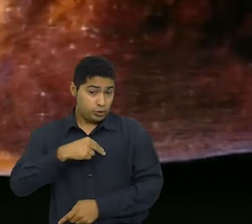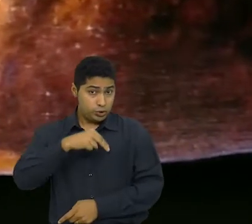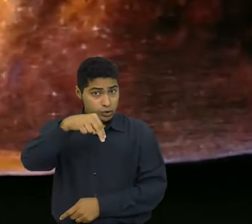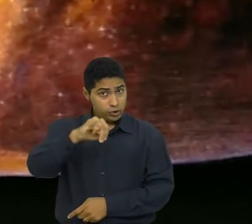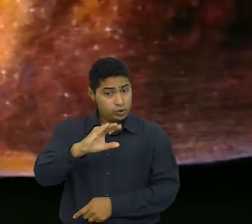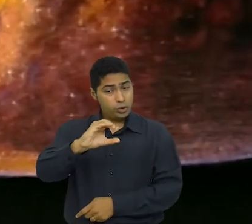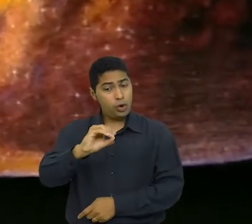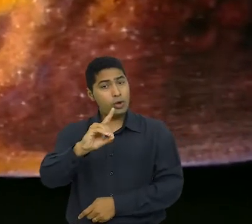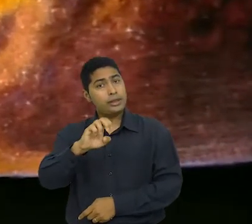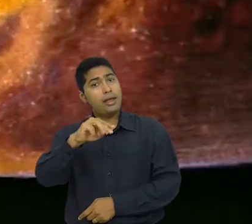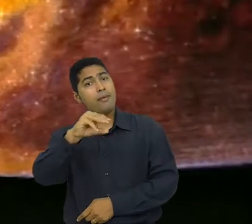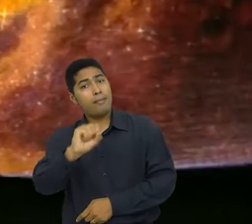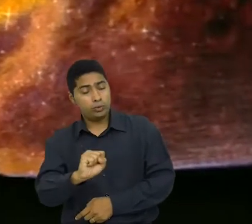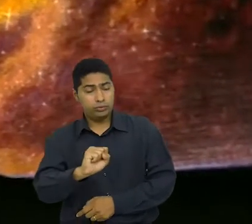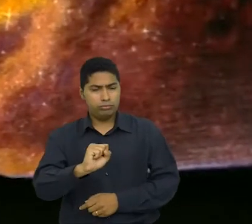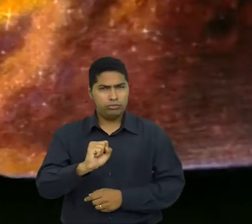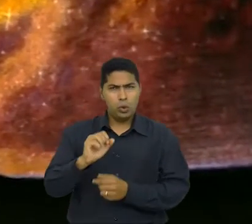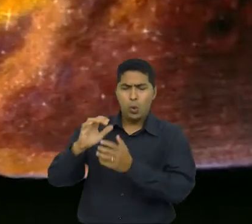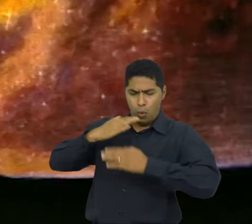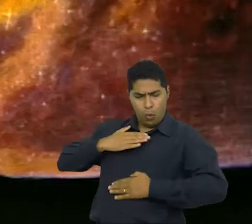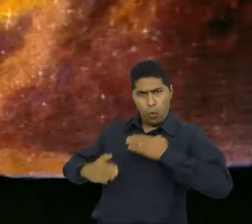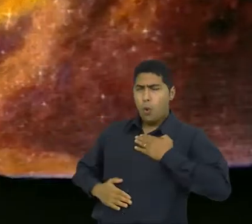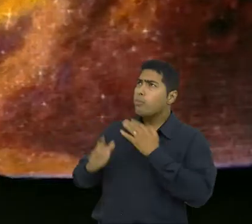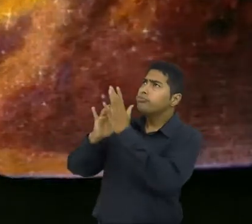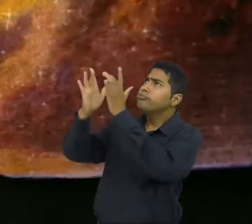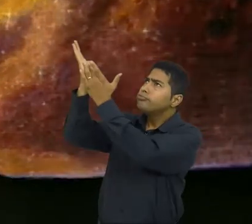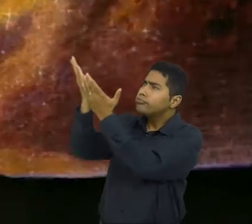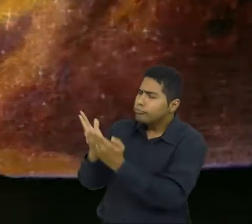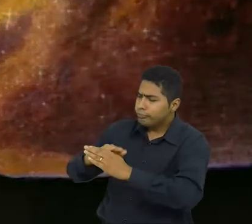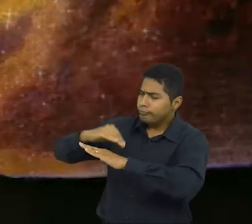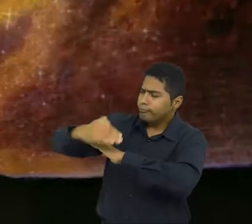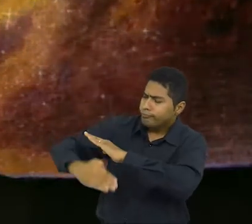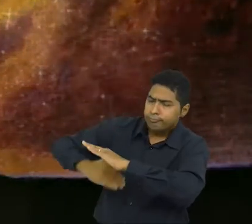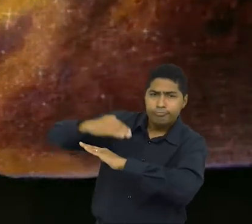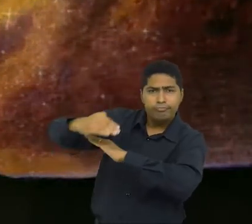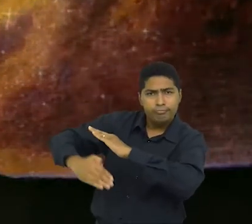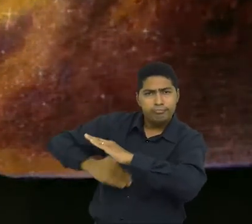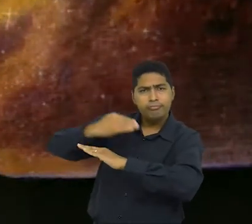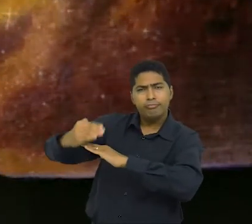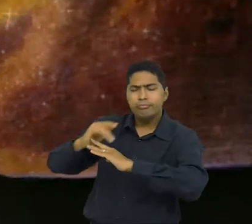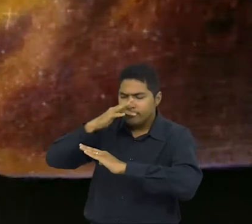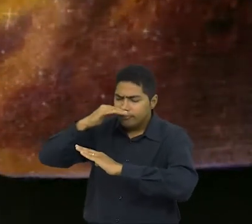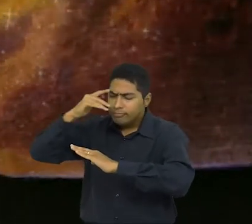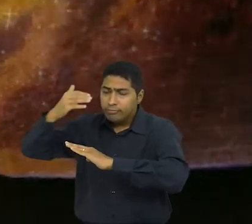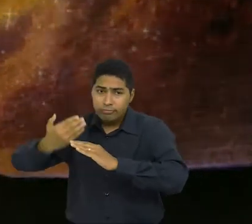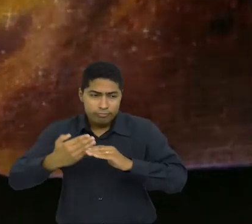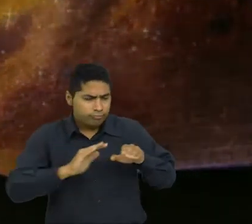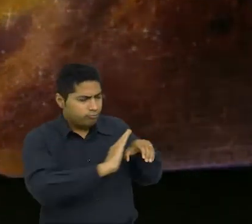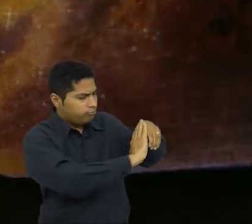Jesus num lençol de linho com ervas aromáticas e foram sepultá-lo. Os outros líderes